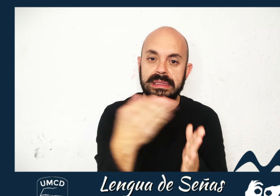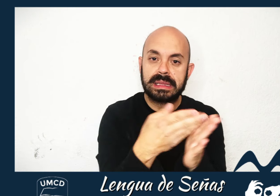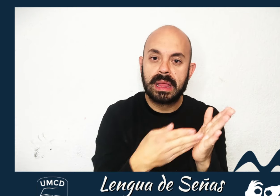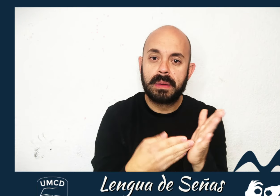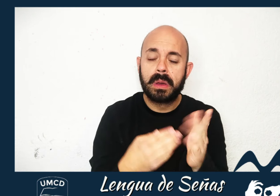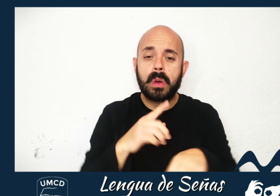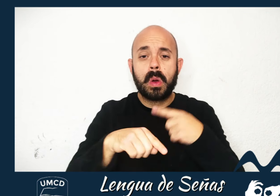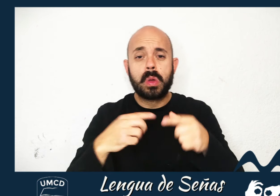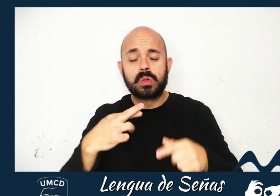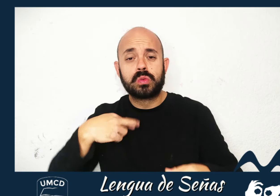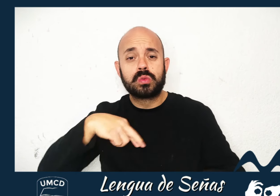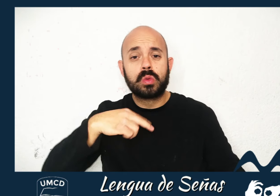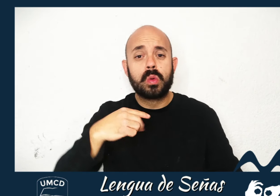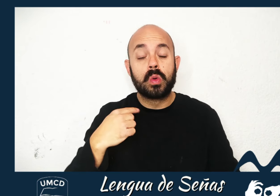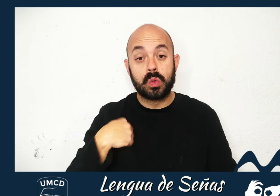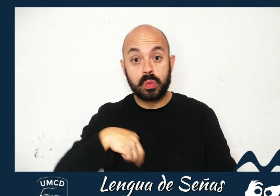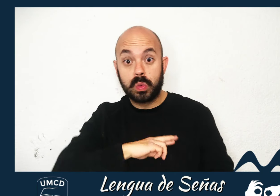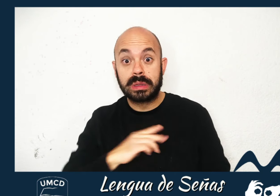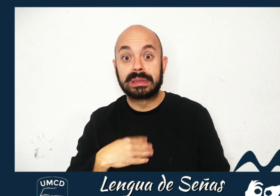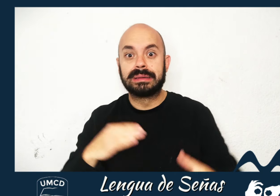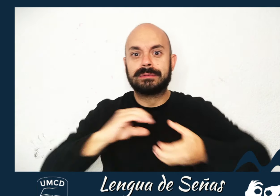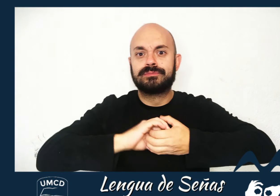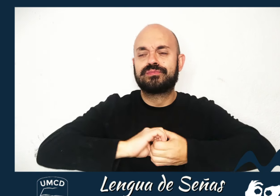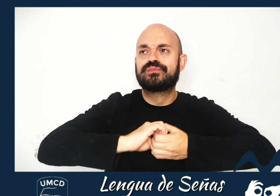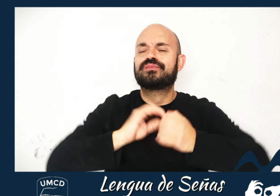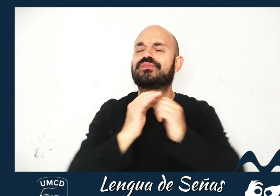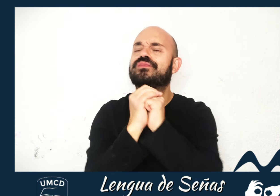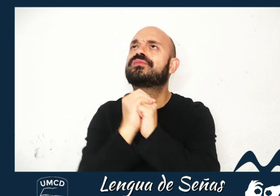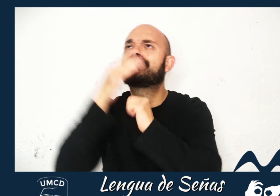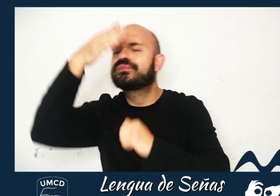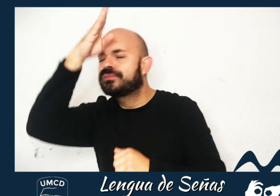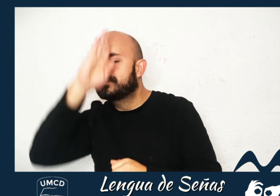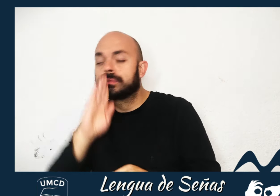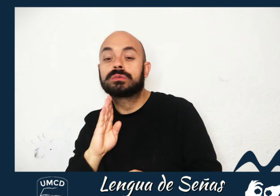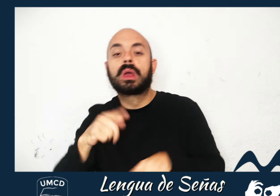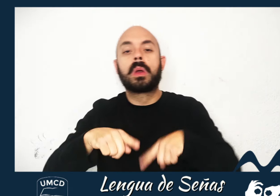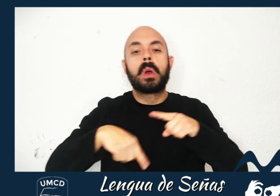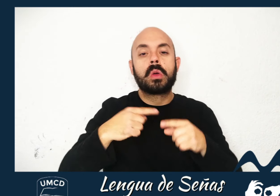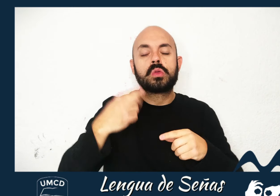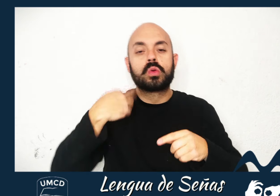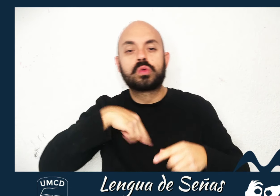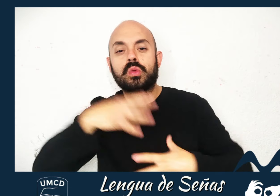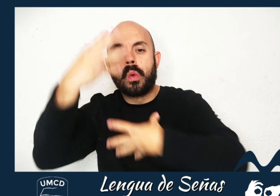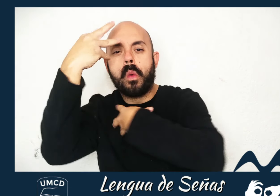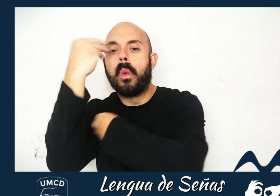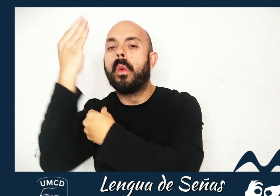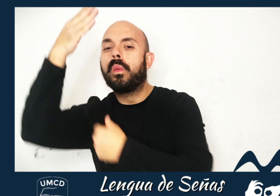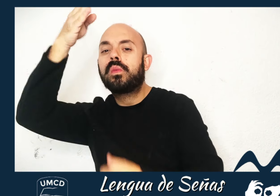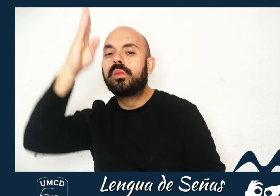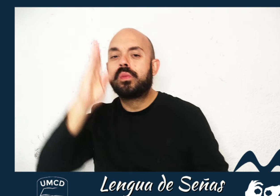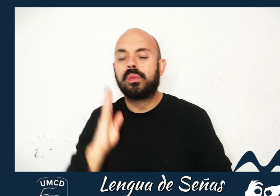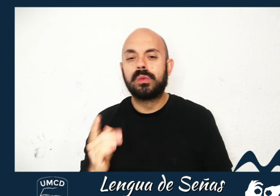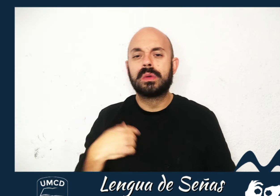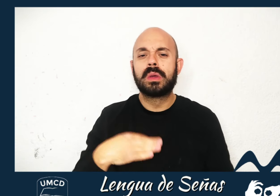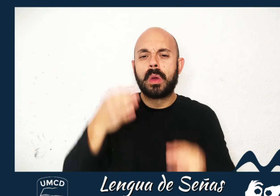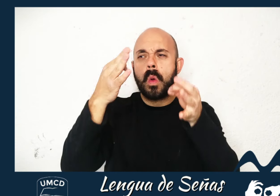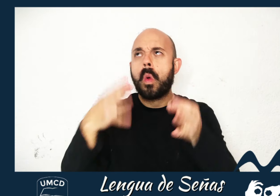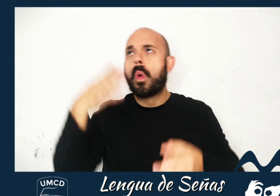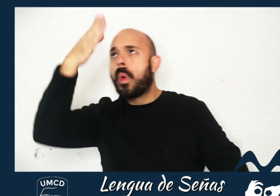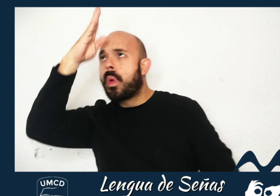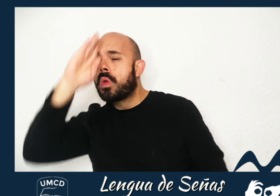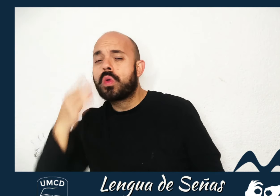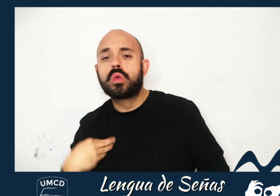que nuestra relación con Dios se establece de esta manera en la obediencia a Dios. Es ahí donde Dios se manifiesta más